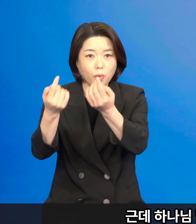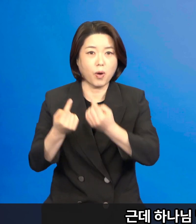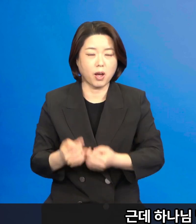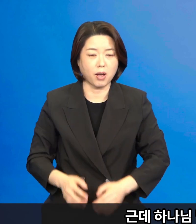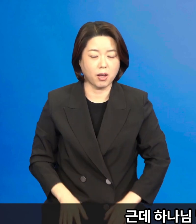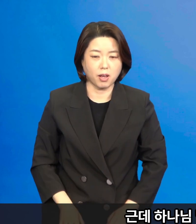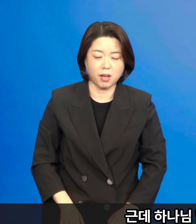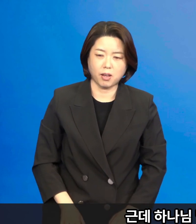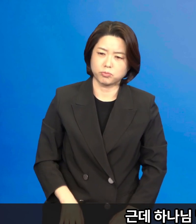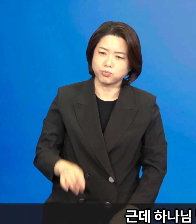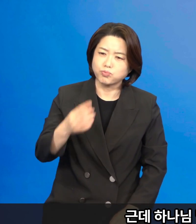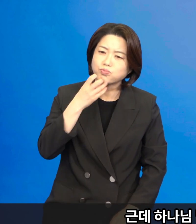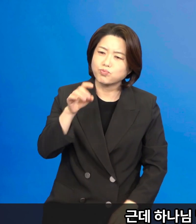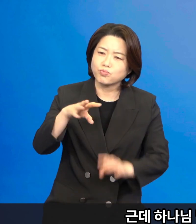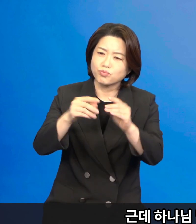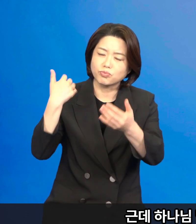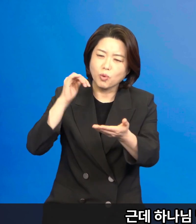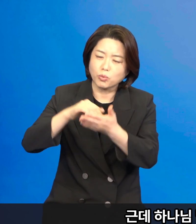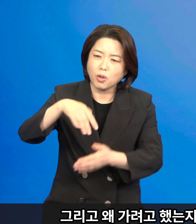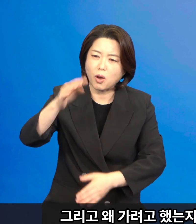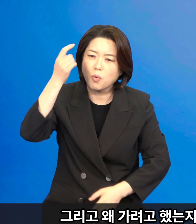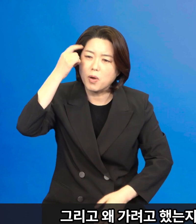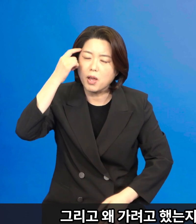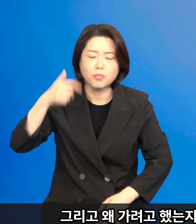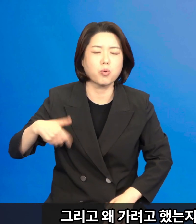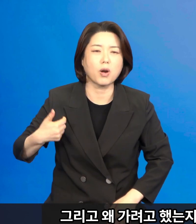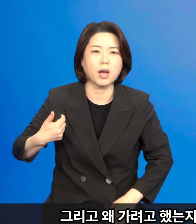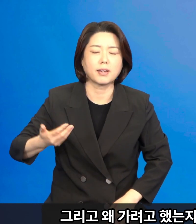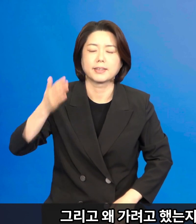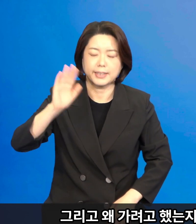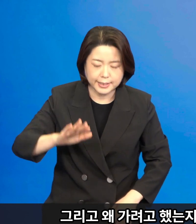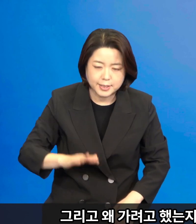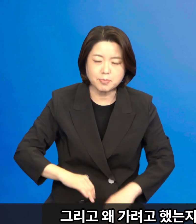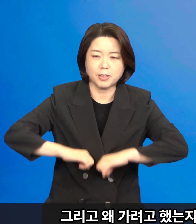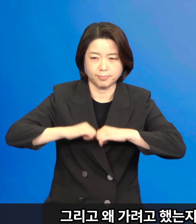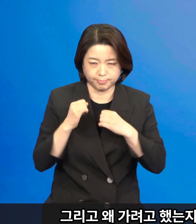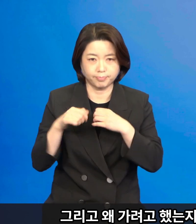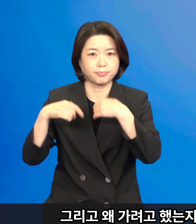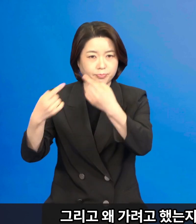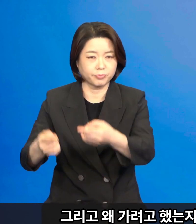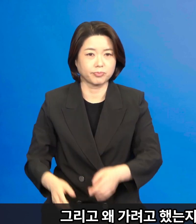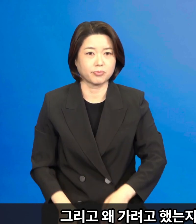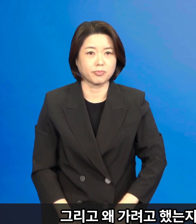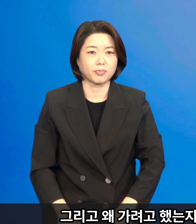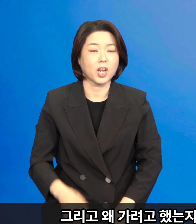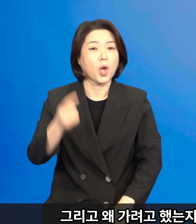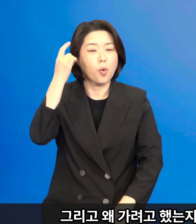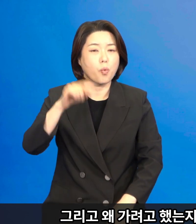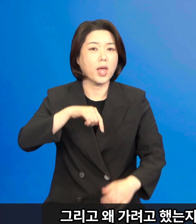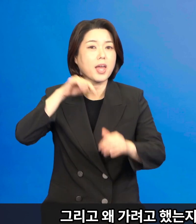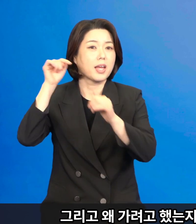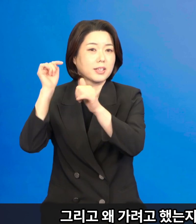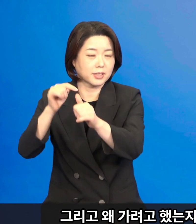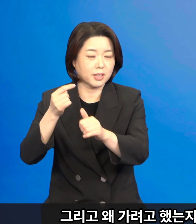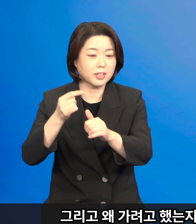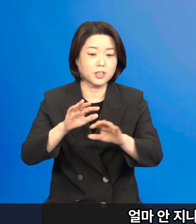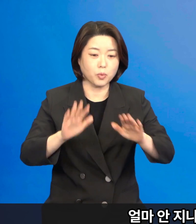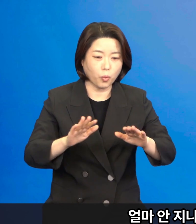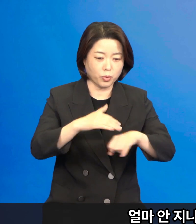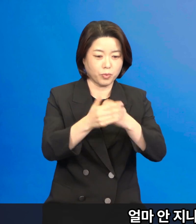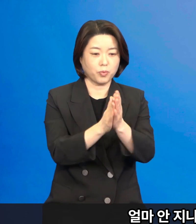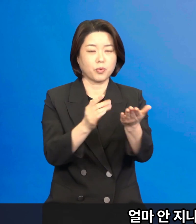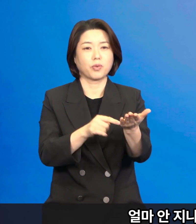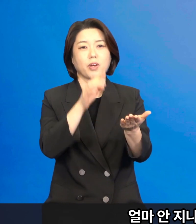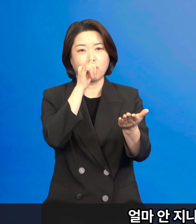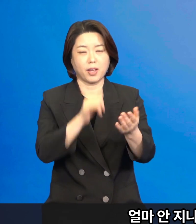근데 하나님 말씀하셨으니 순종해요. 그리고 왜 가려고 했는지가 오늘 23장 초반부에 등장합니다.